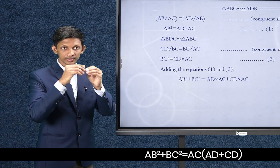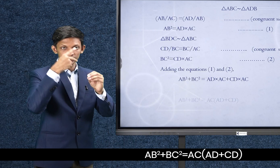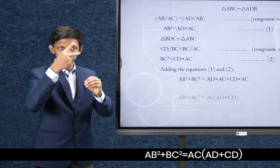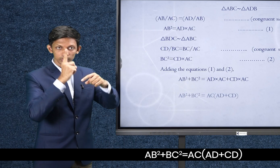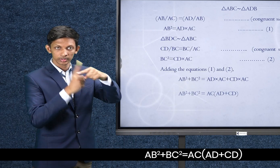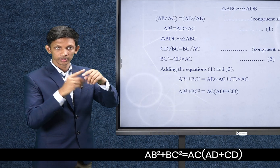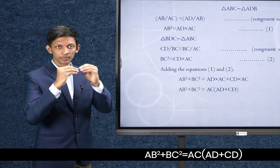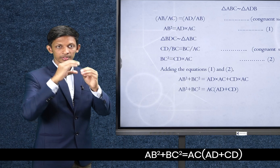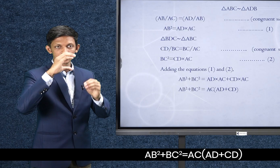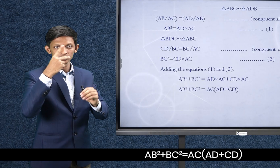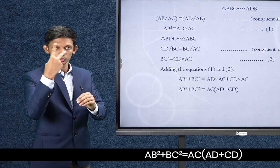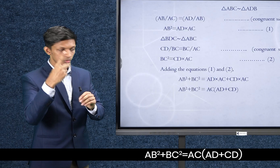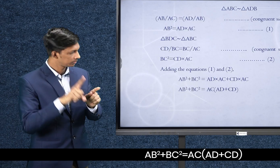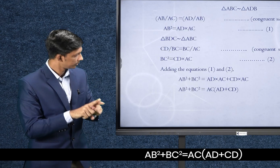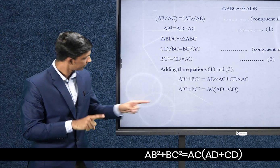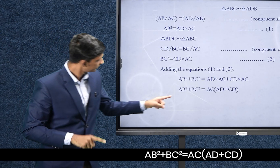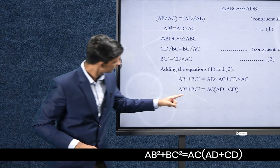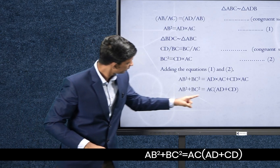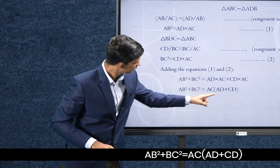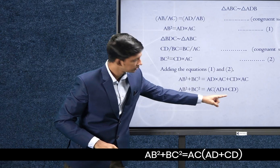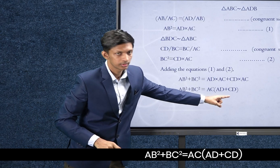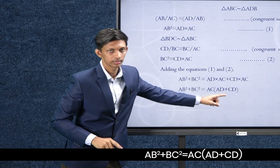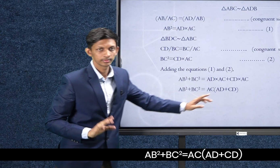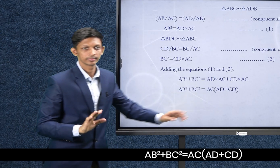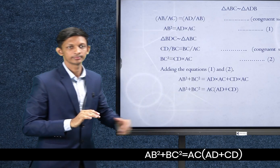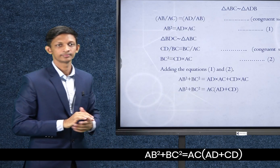AB2 प्लस BC2 इज इक्वल AC ऑफ AD प्लस CD,